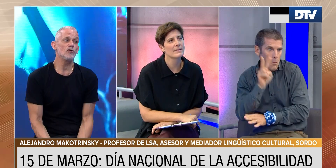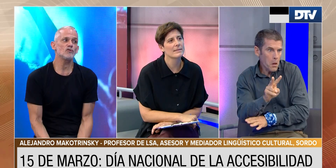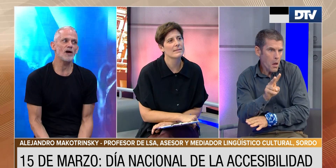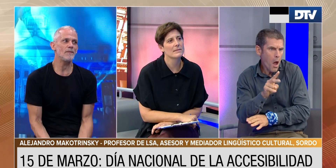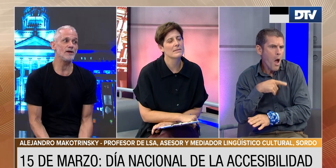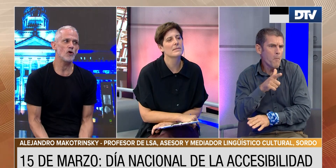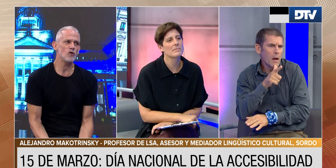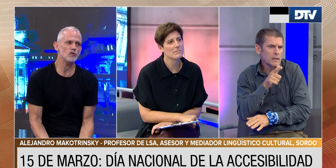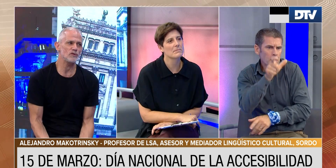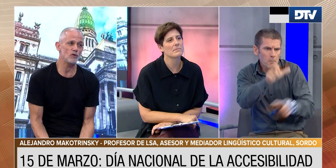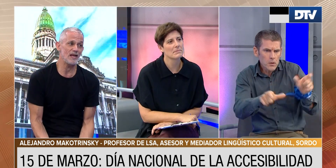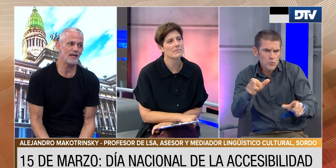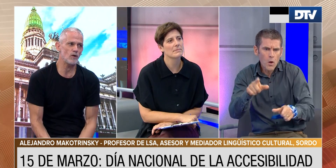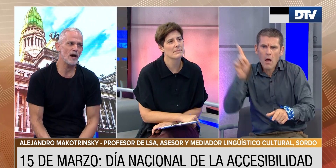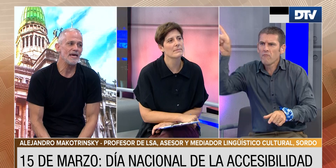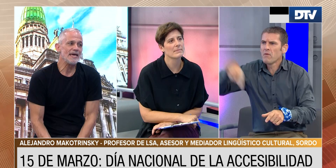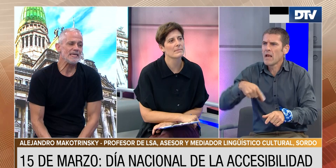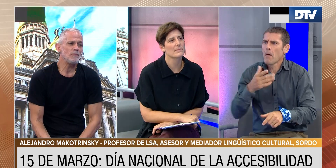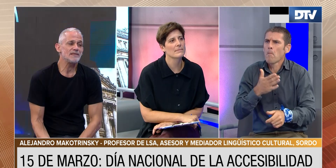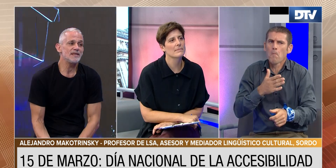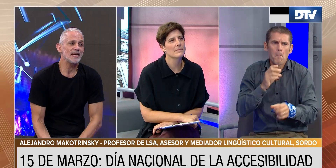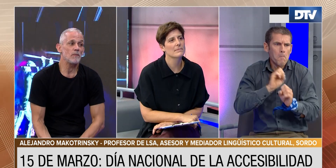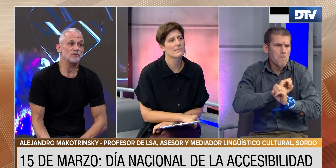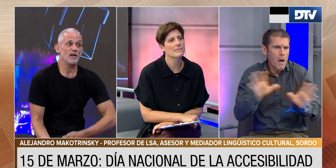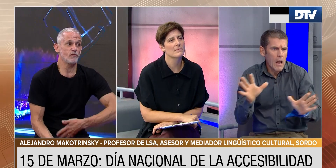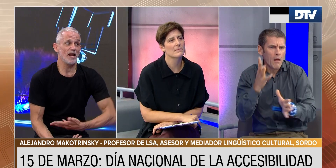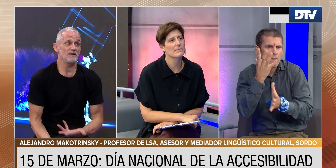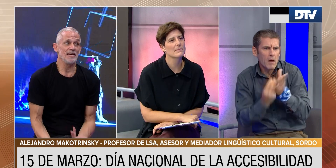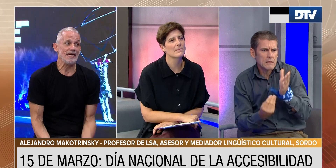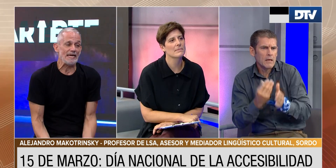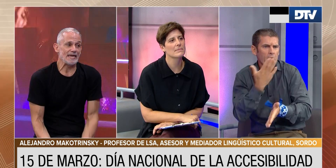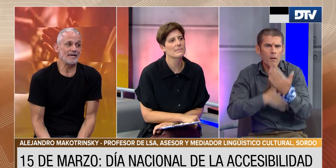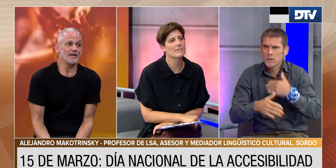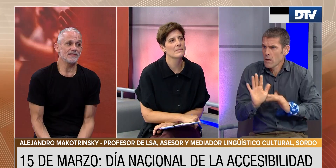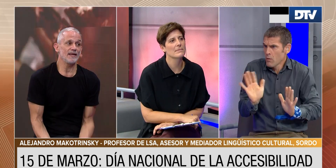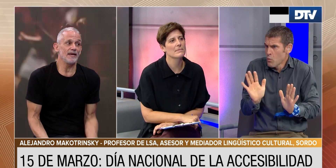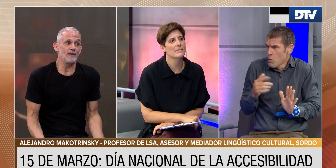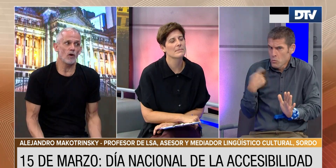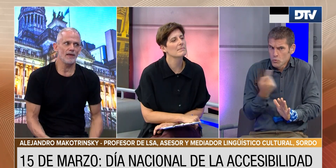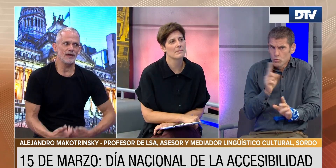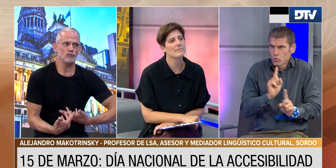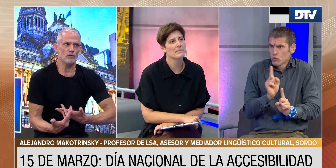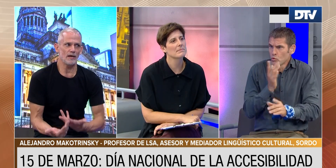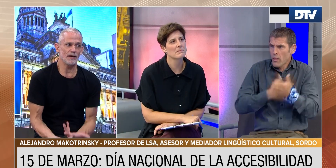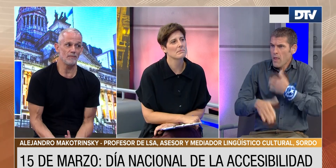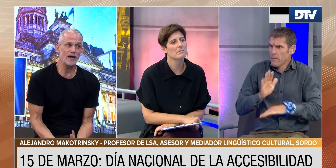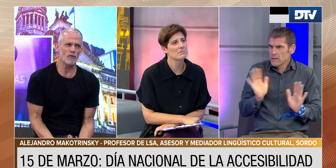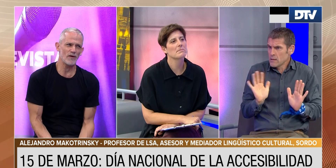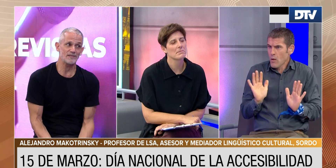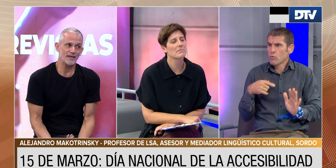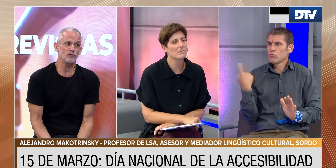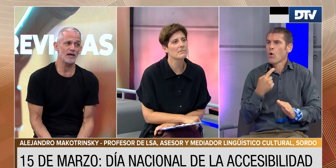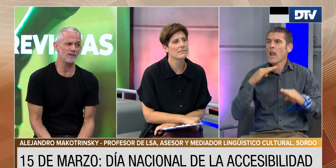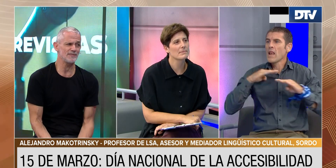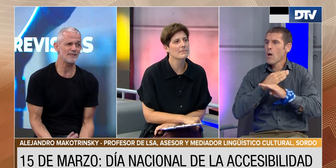sociedad no saben, no conocen lo que es la lengua y pareciera que las personas fueran, que están equivocadas, que son, vienen con